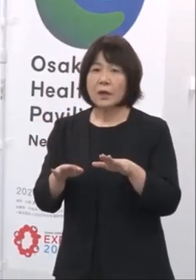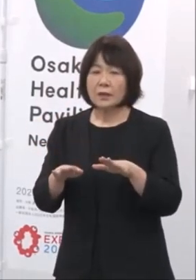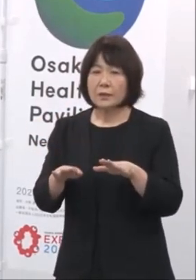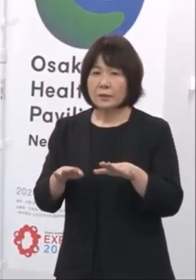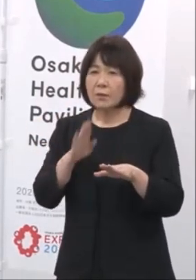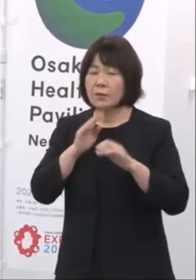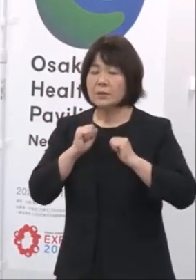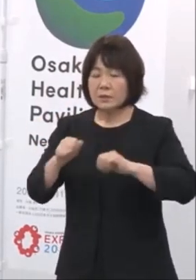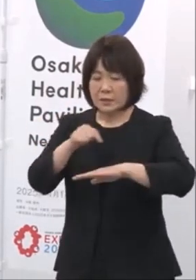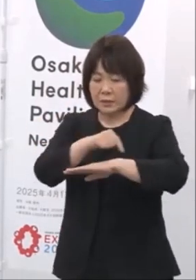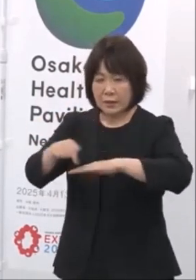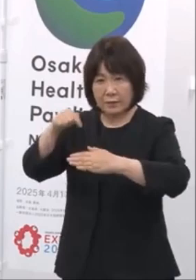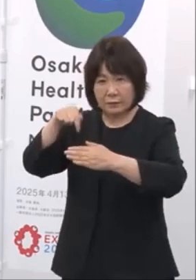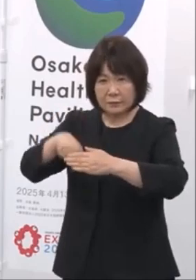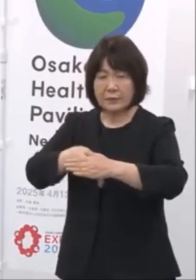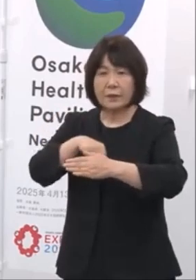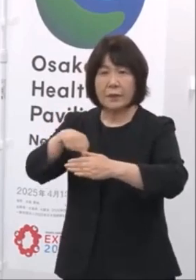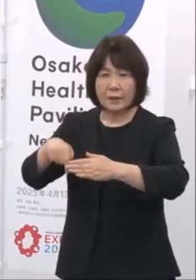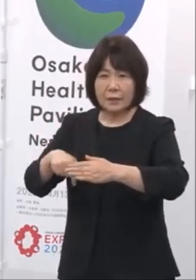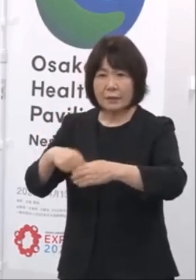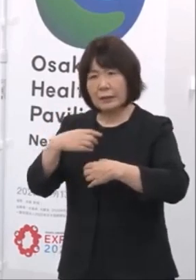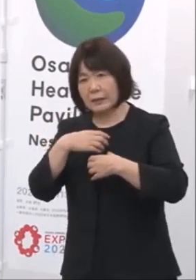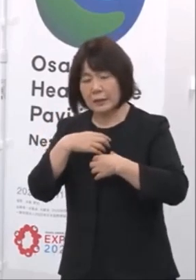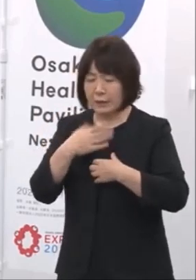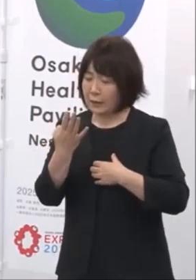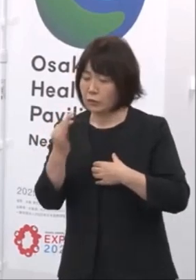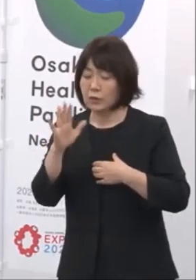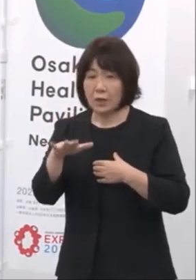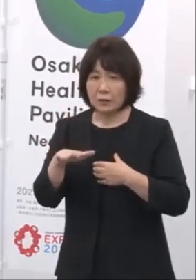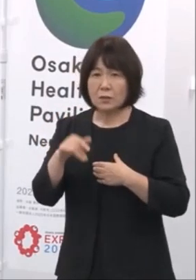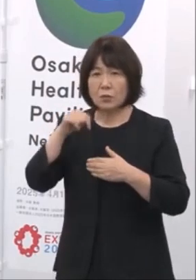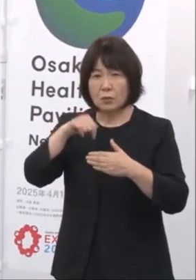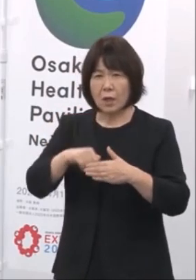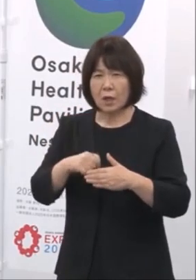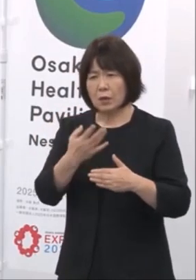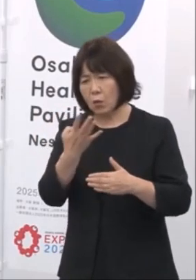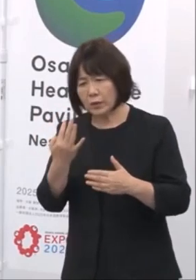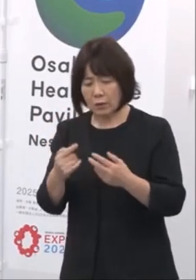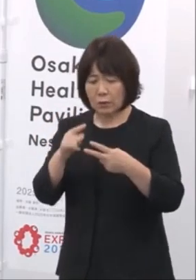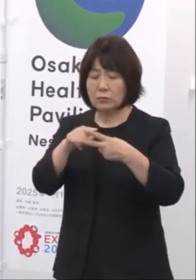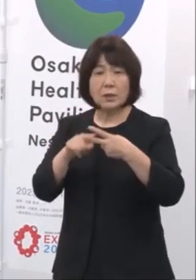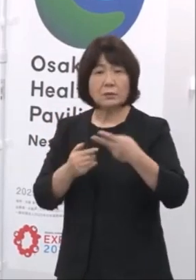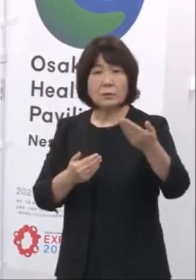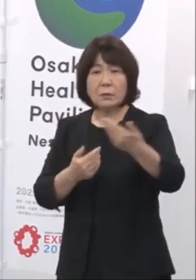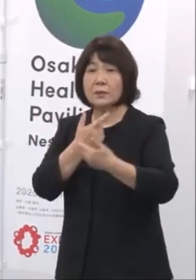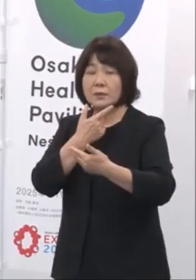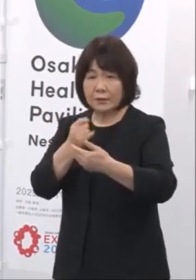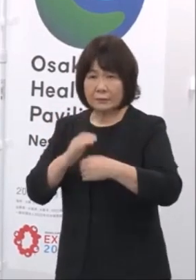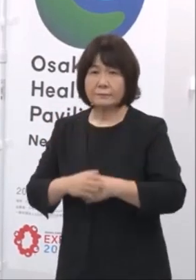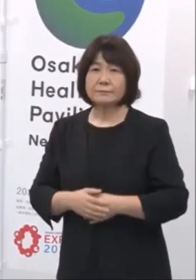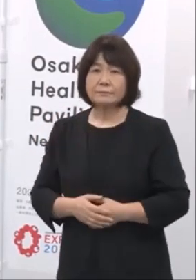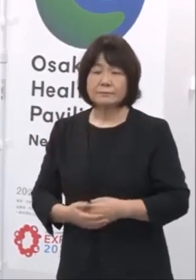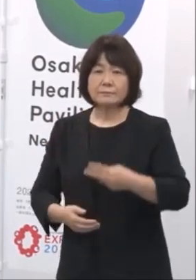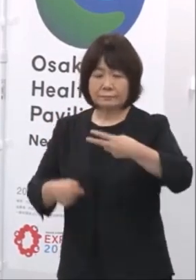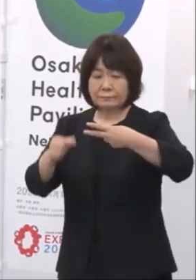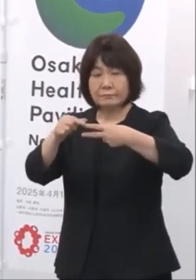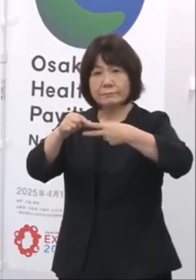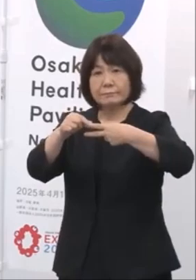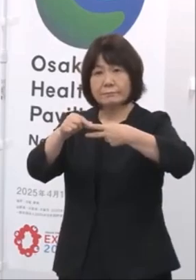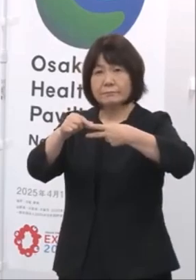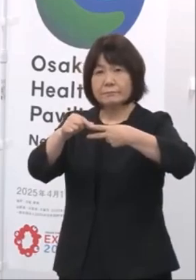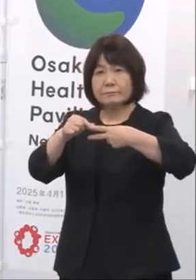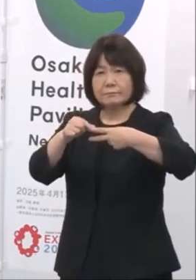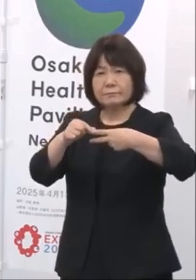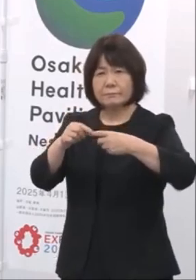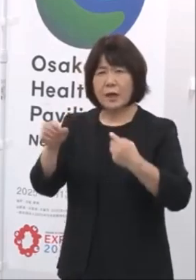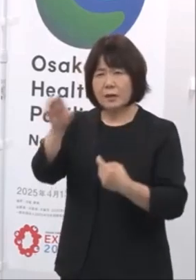画の中で懸念点がいくつかあったんですけど、そのうち大きなところで2つお聞きしますと、1つがその前も何